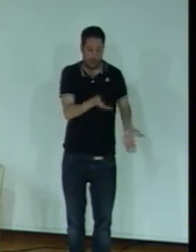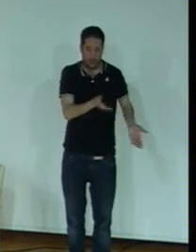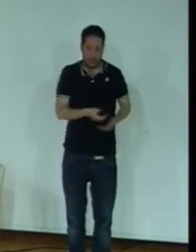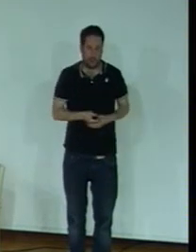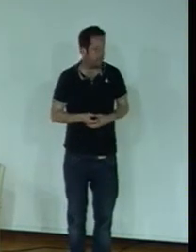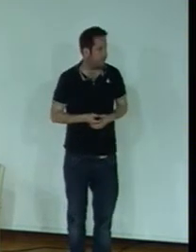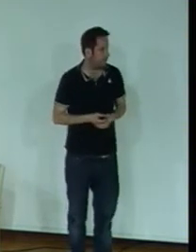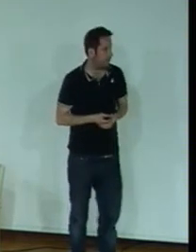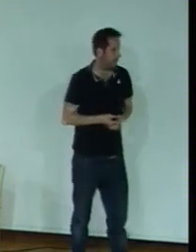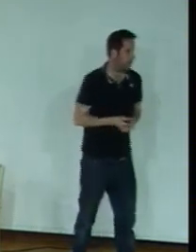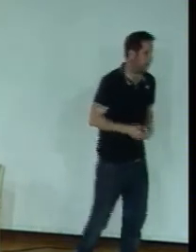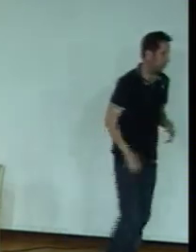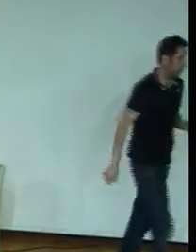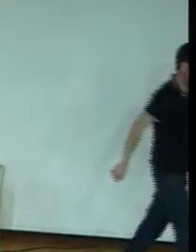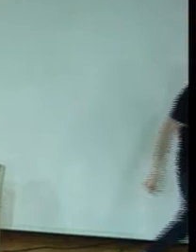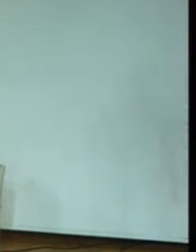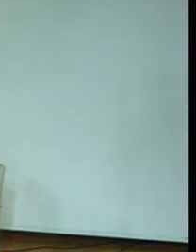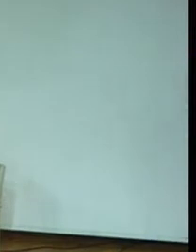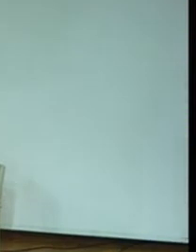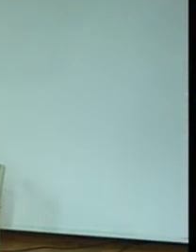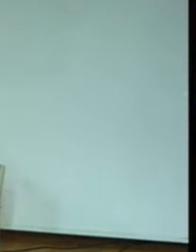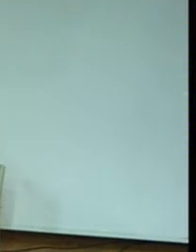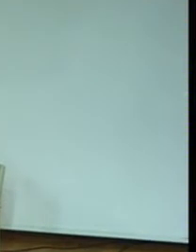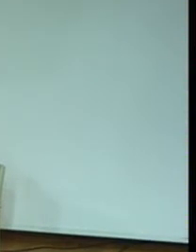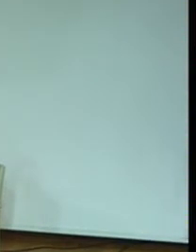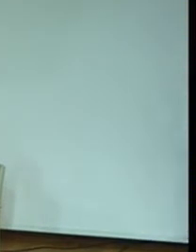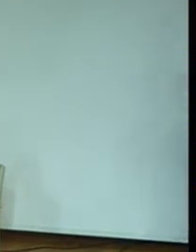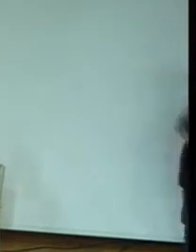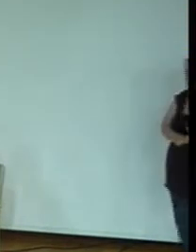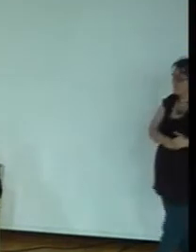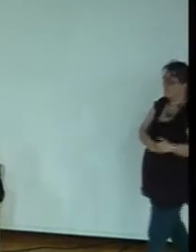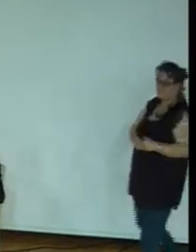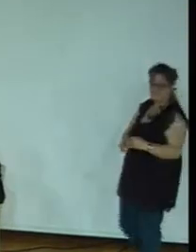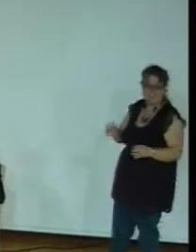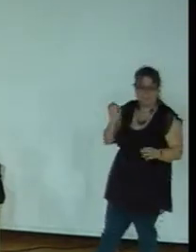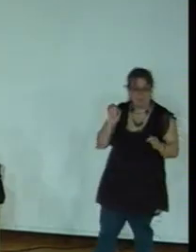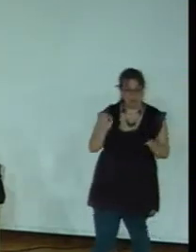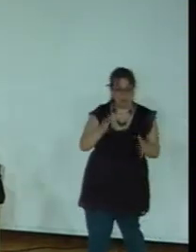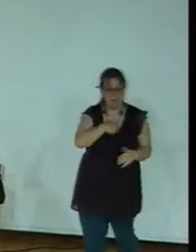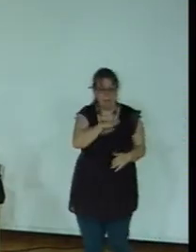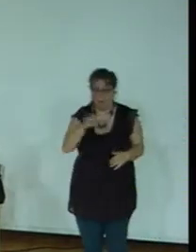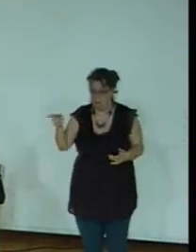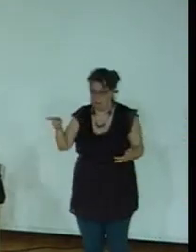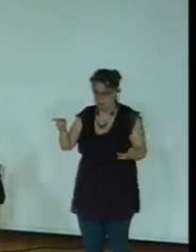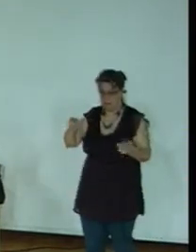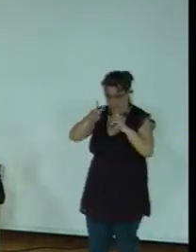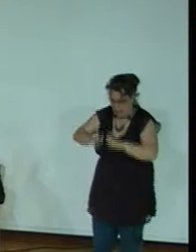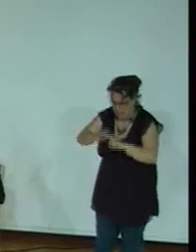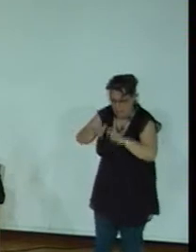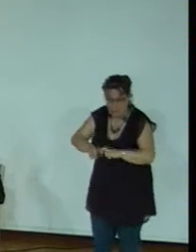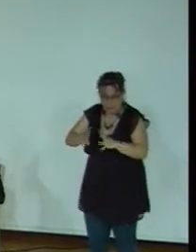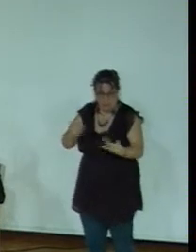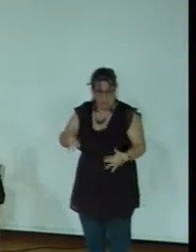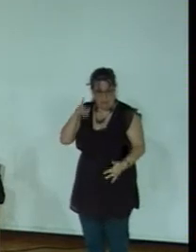Et donc, à cause de ces difficultés de traitement, c'est là plutôt où... On a lu des articles après du genre « Mais comment se fait-il